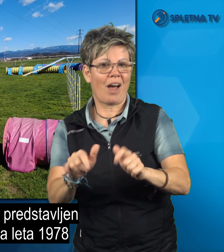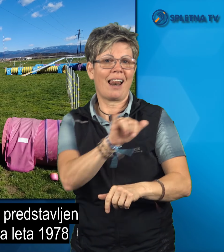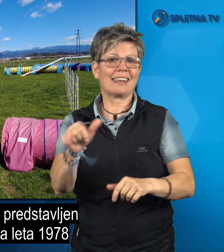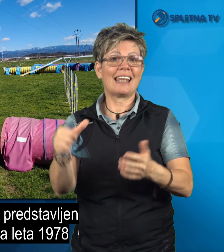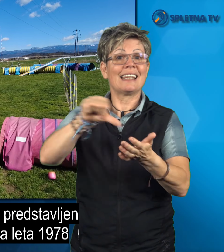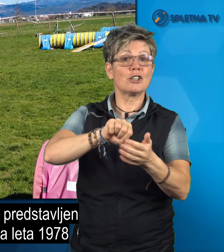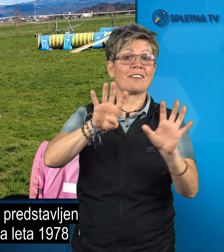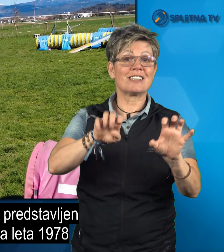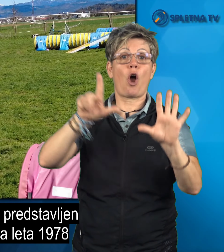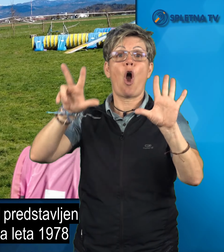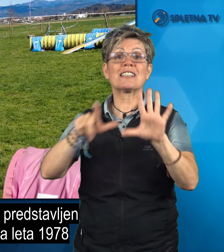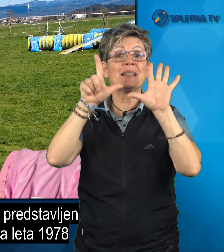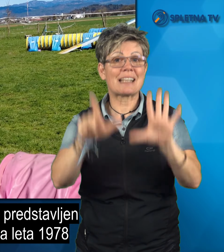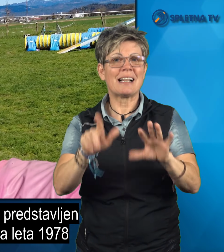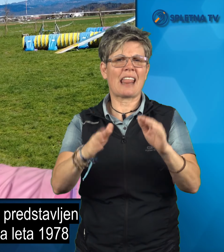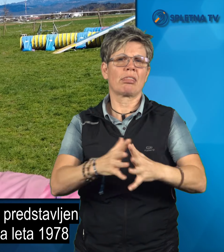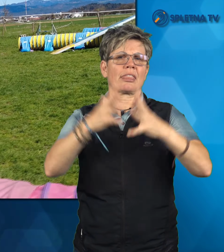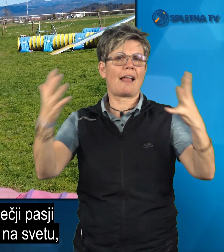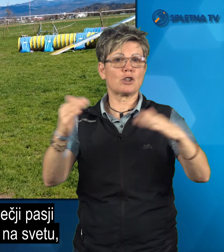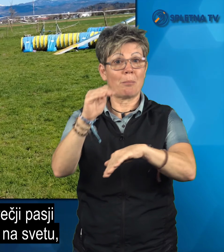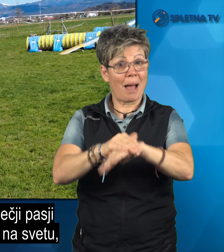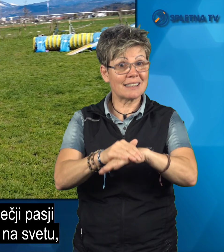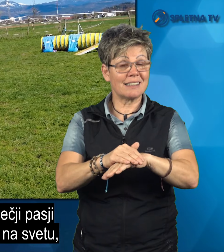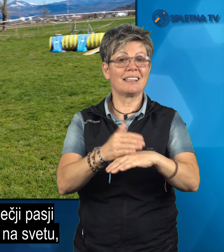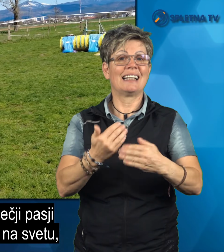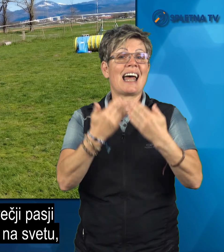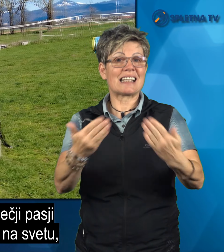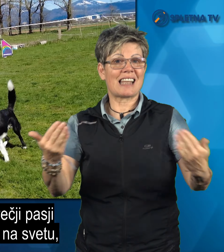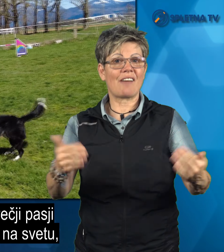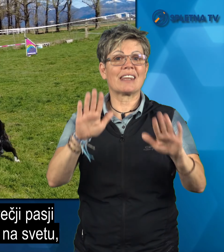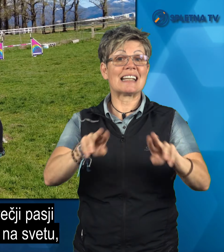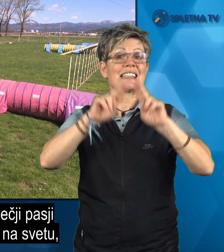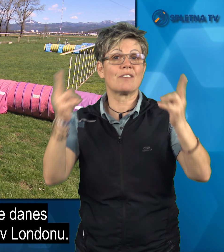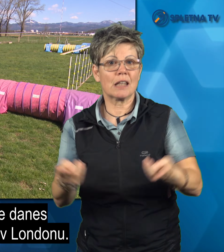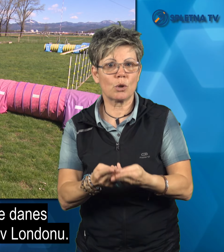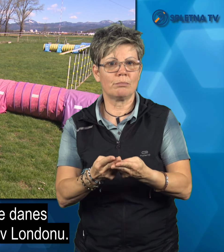zelo mlad. Sprva je bil predstavljen kot zabava leta